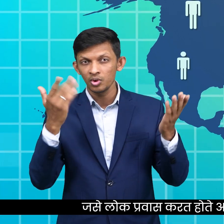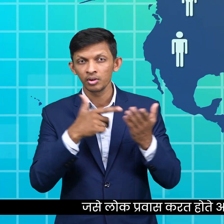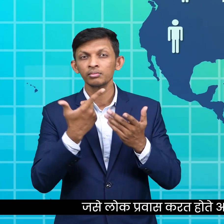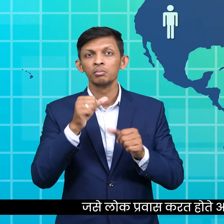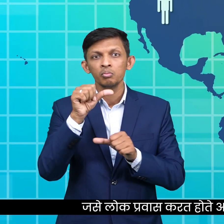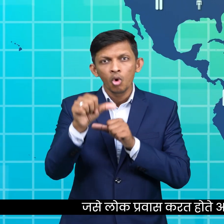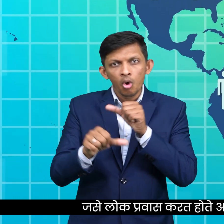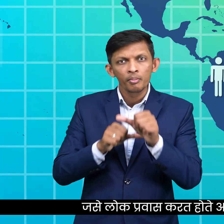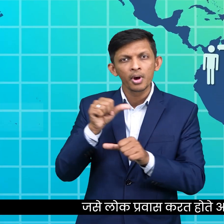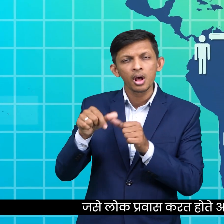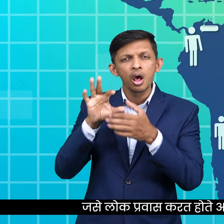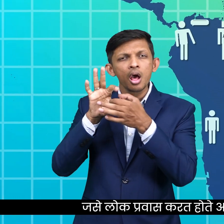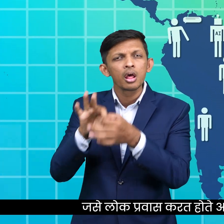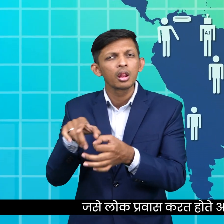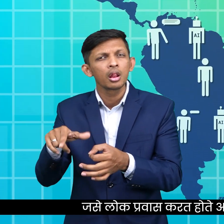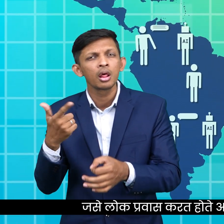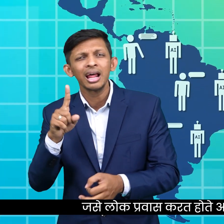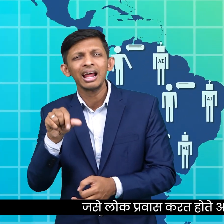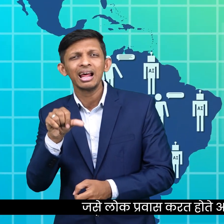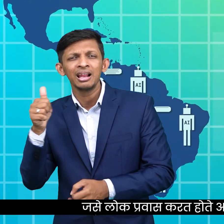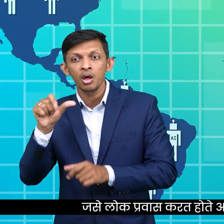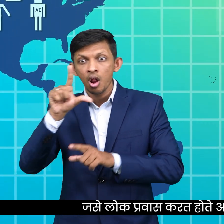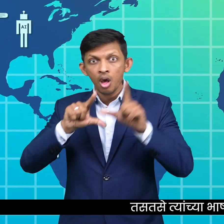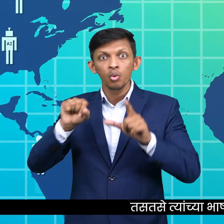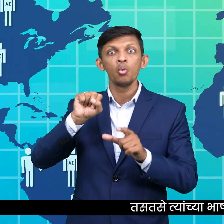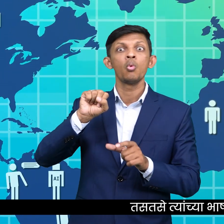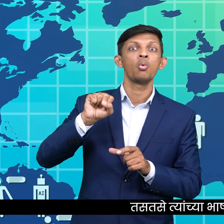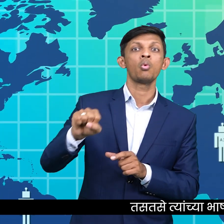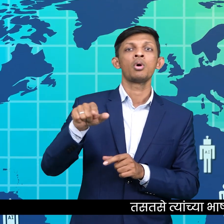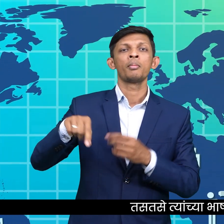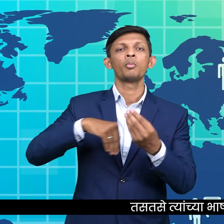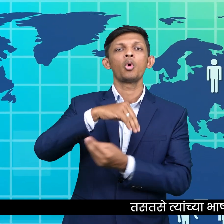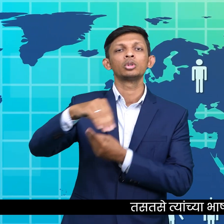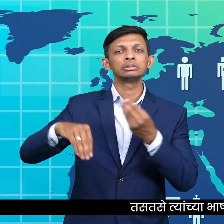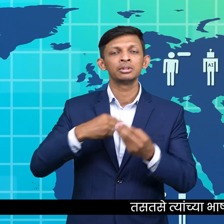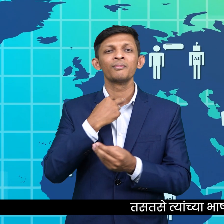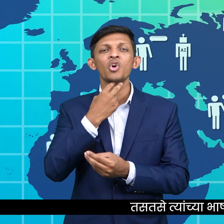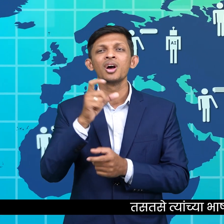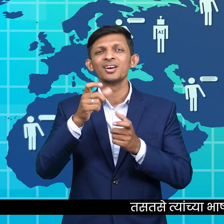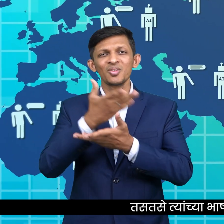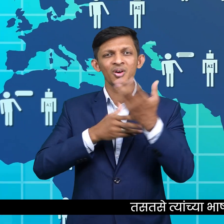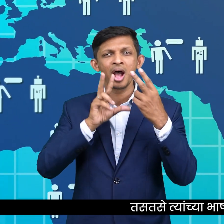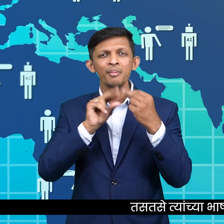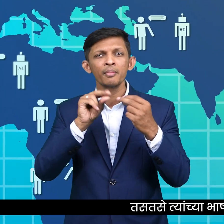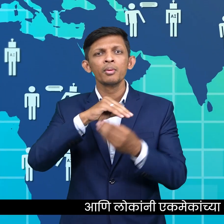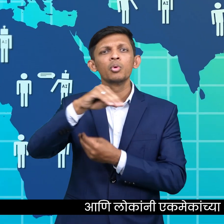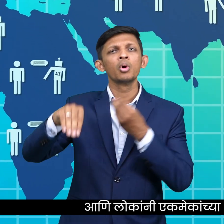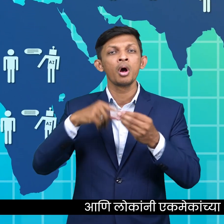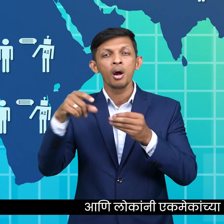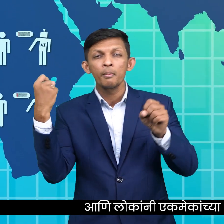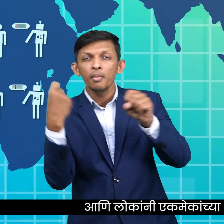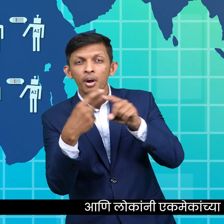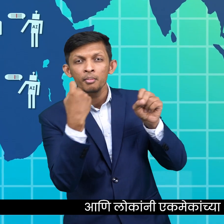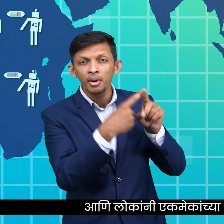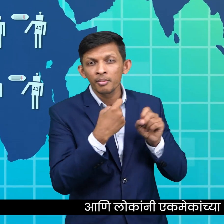जसे लोक प्रवास करत होते आणि एकमेकांशी संवाद साधत होते, तसतसे त्यांच्या भाषा देखील मिसळत होत्या आणि